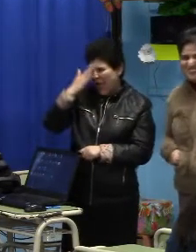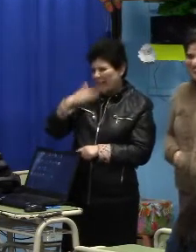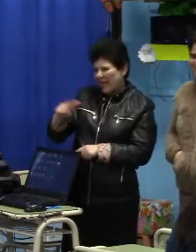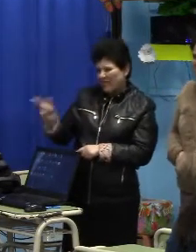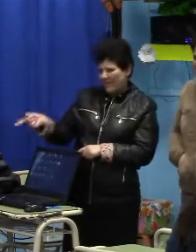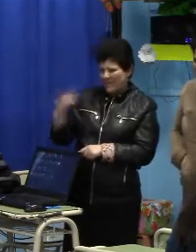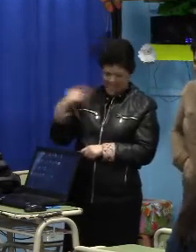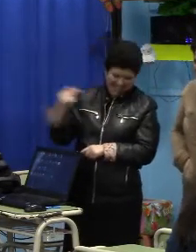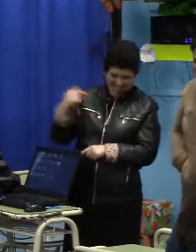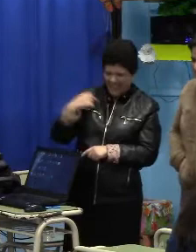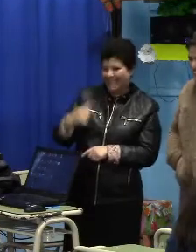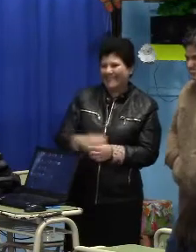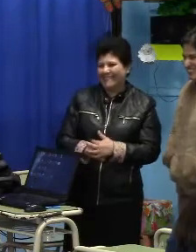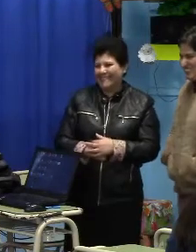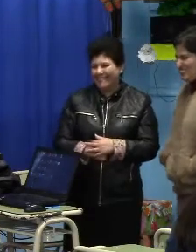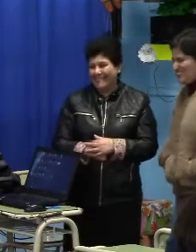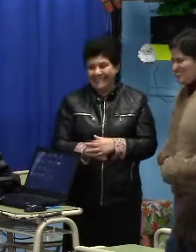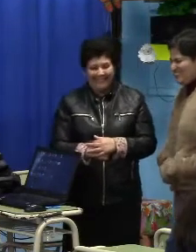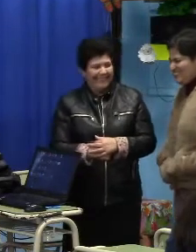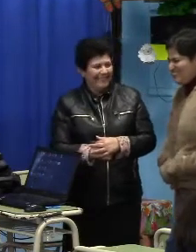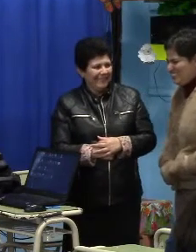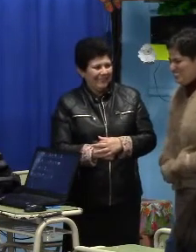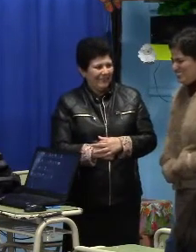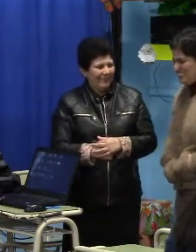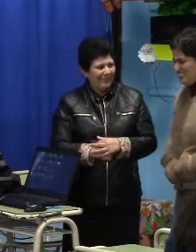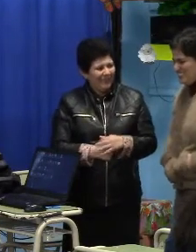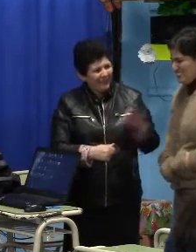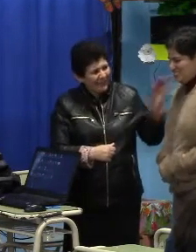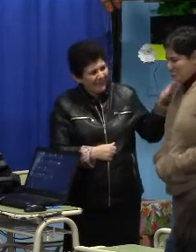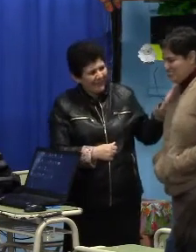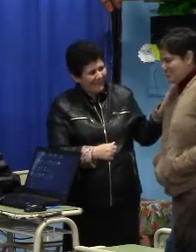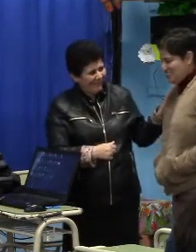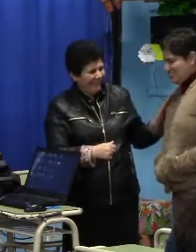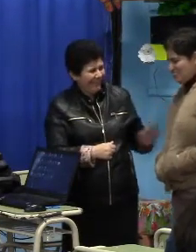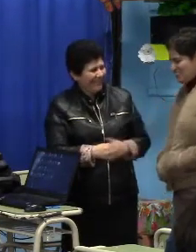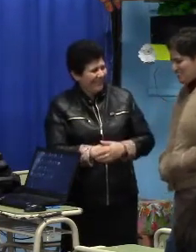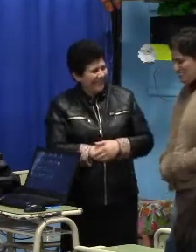retarme. Así que no. Tiene 300 kilómetros para retarme. Tiene 300 kilómetros.